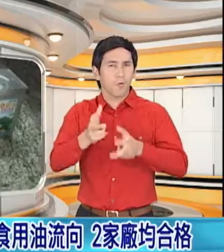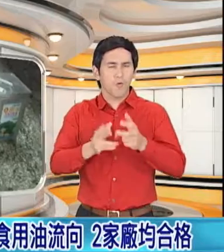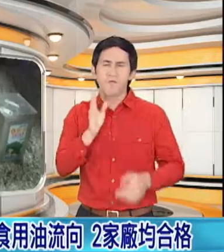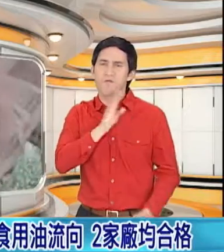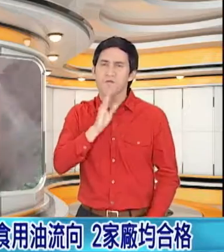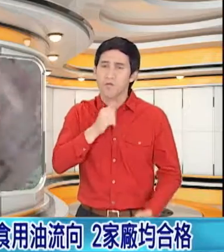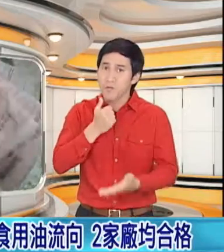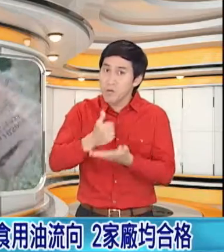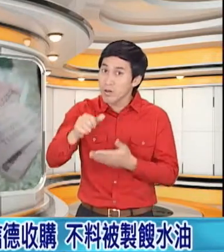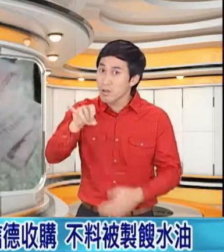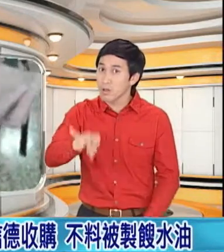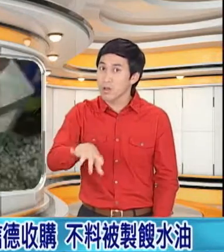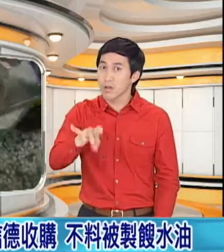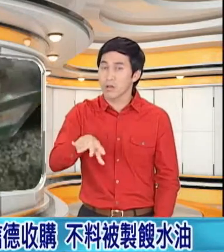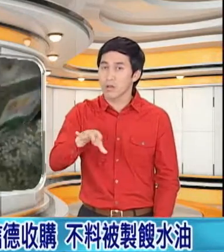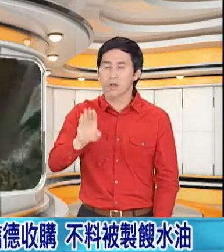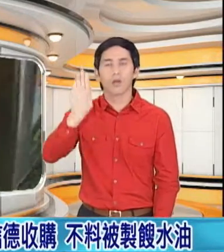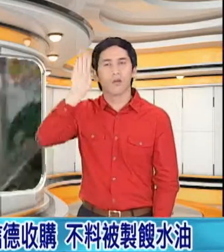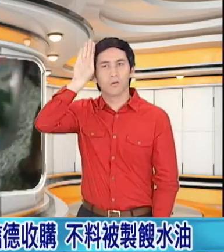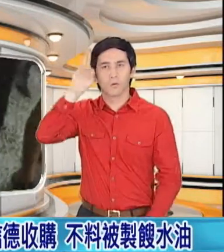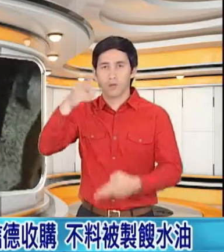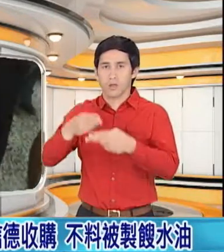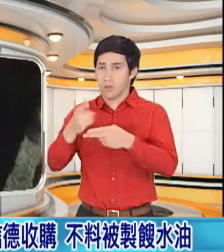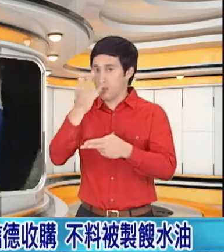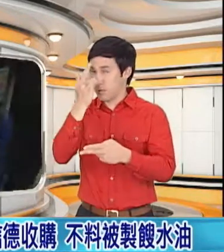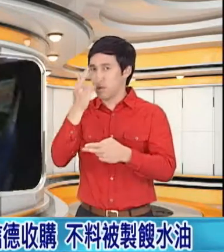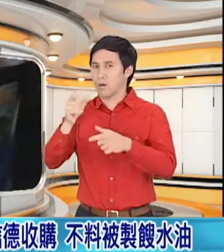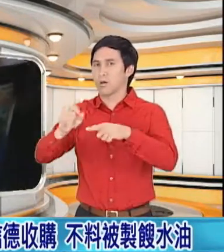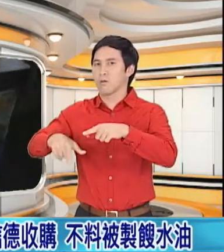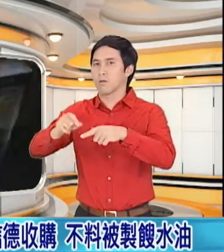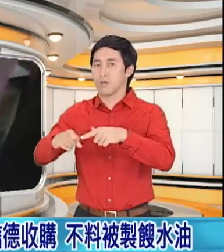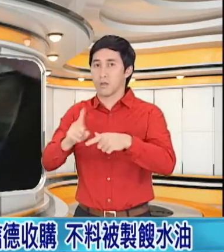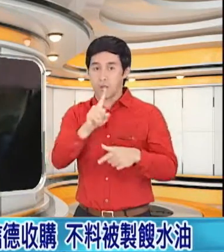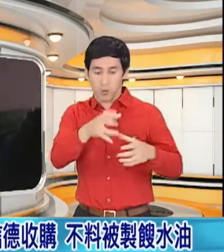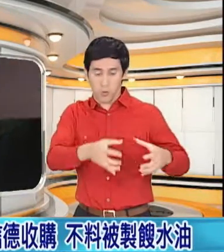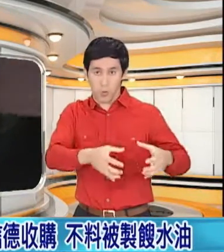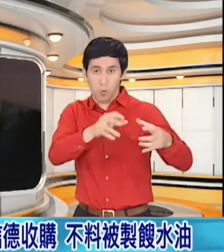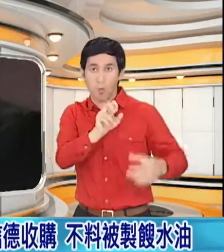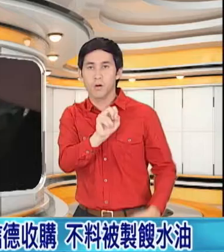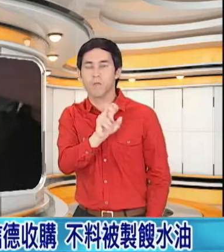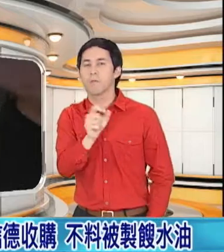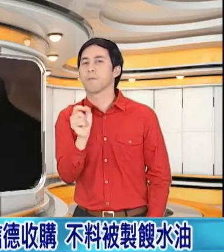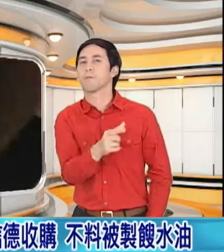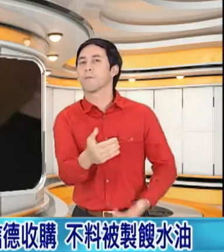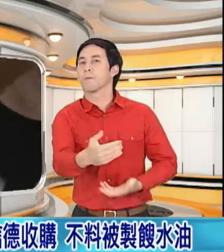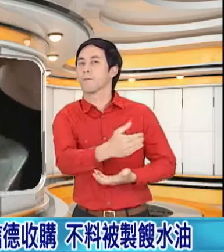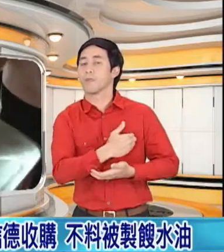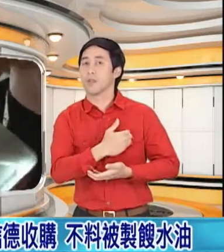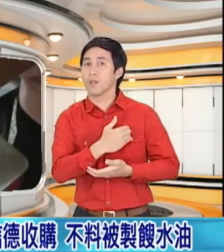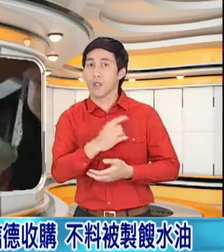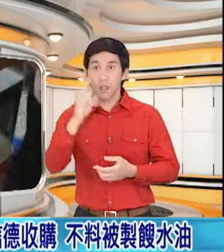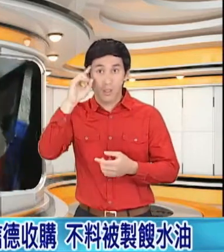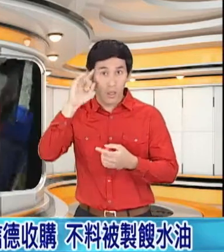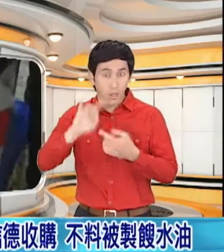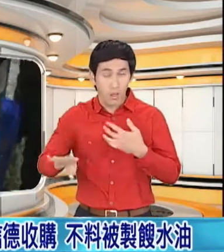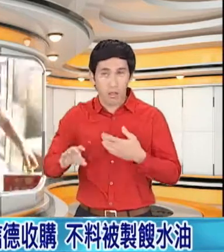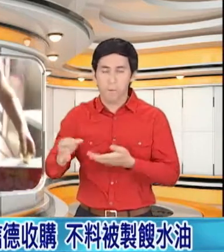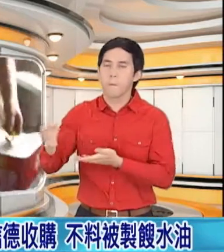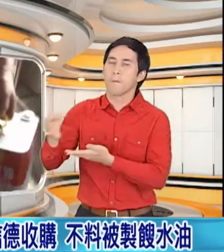油就是由郭烈成上游胡信德来收购，一桶200元，没想到最后